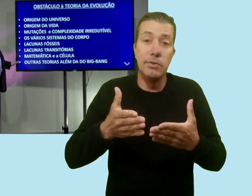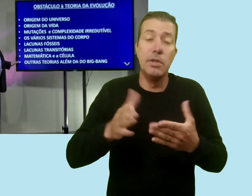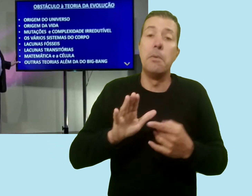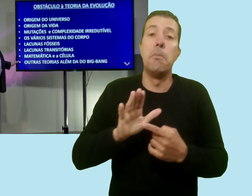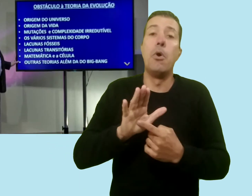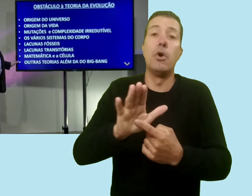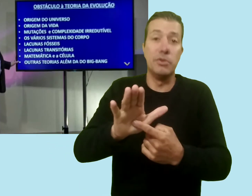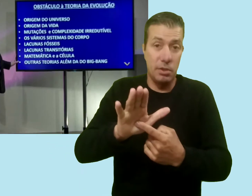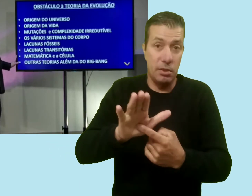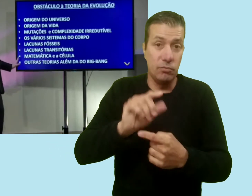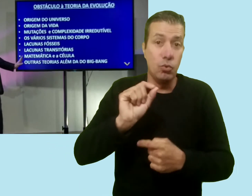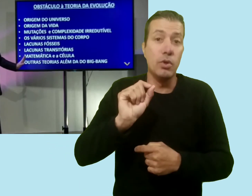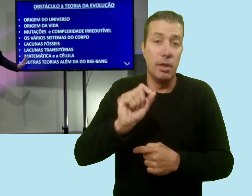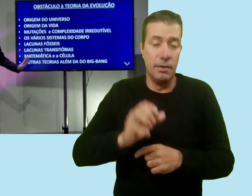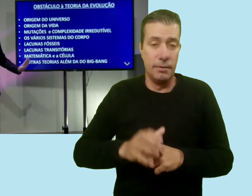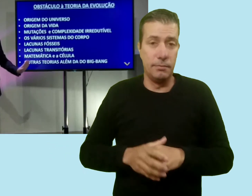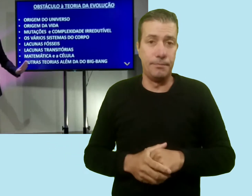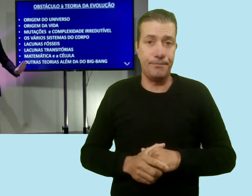destrói